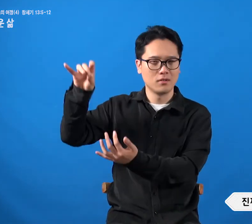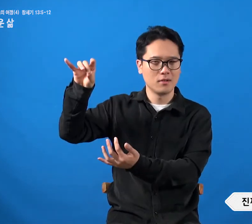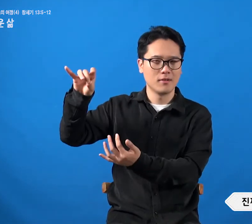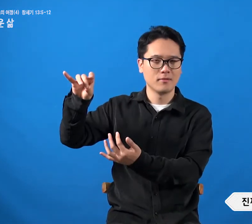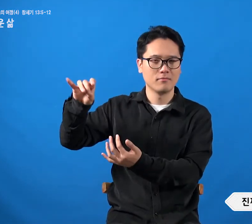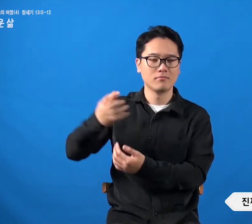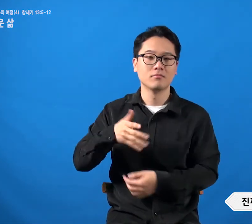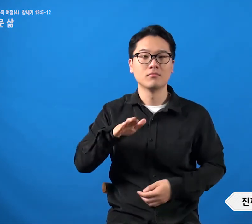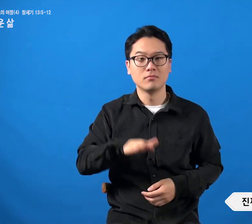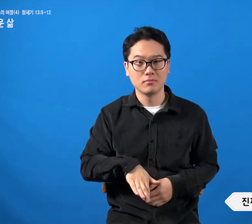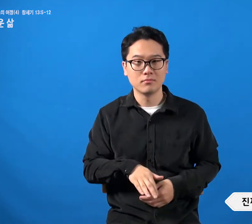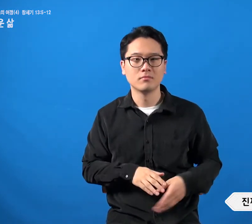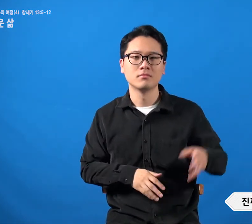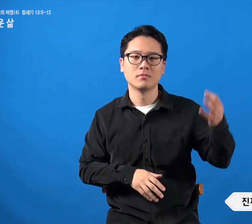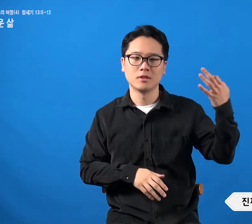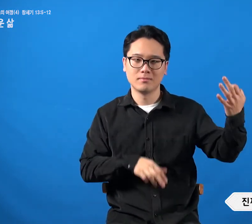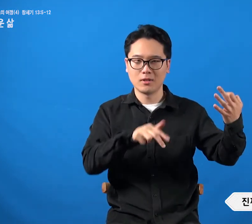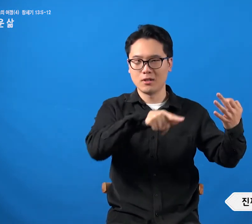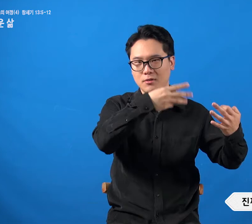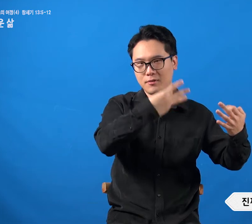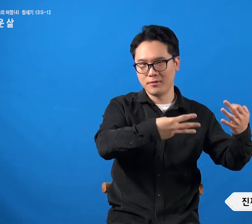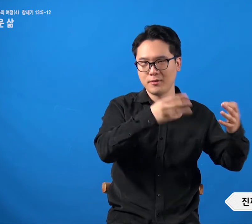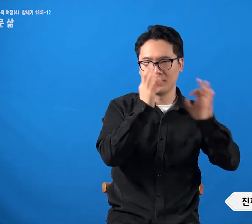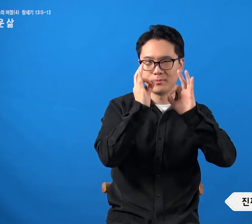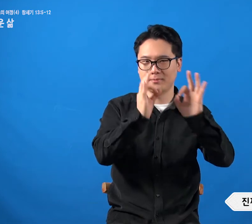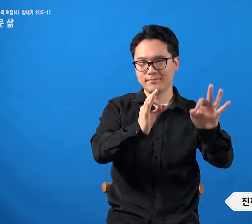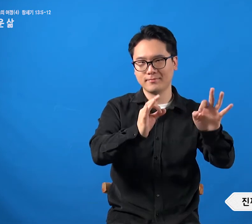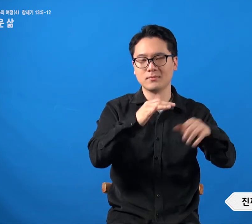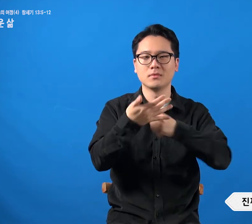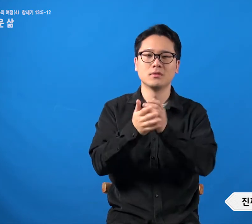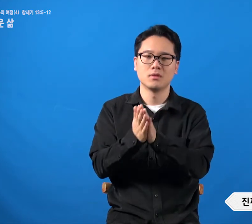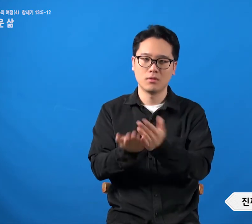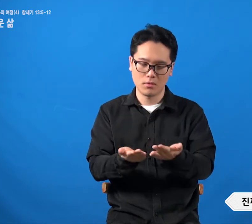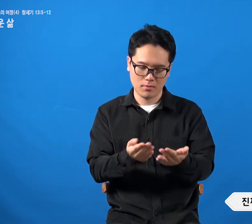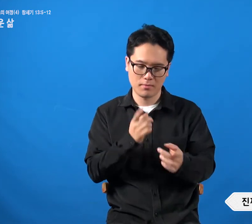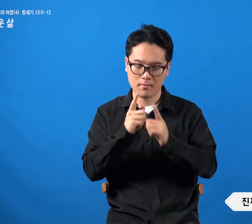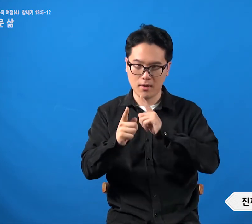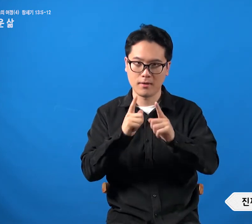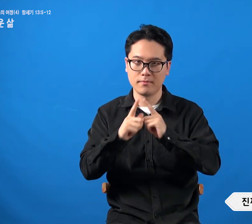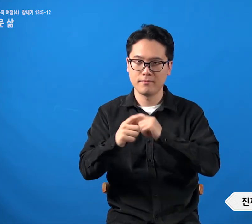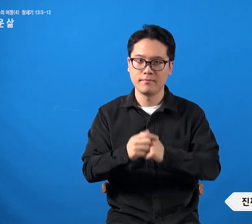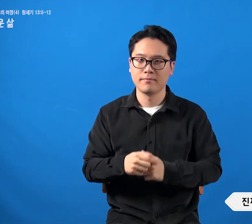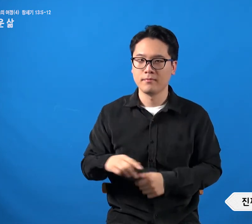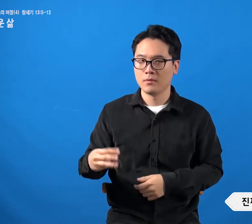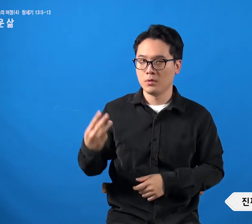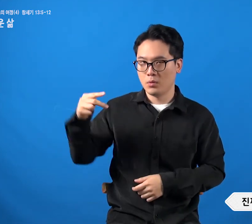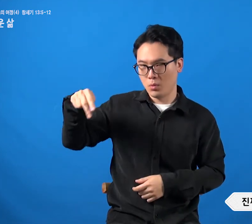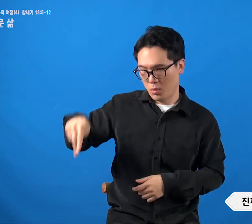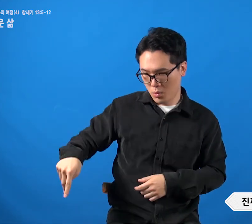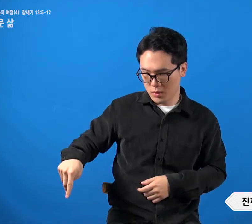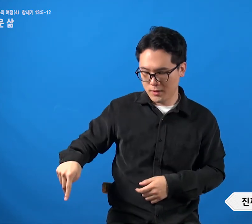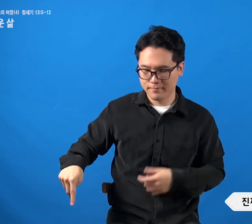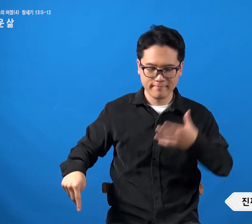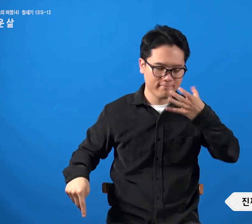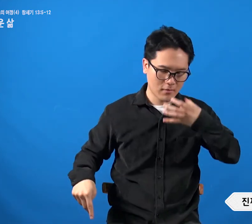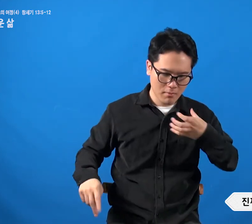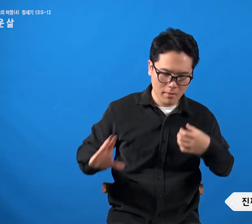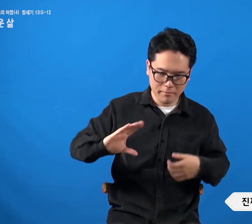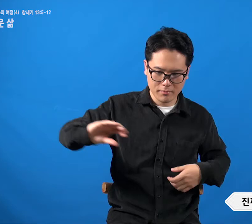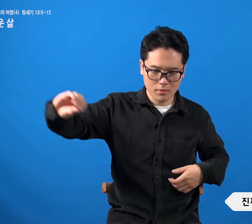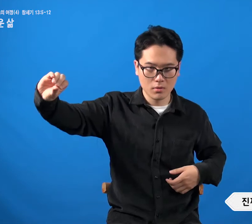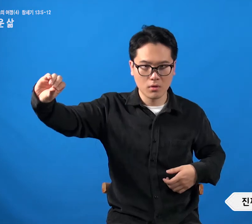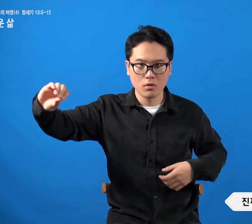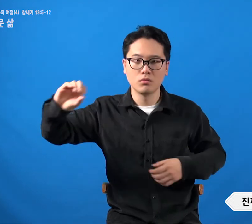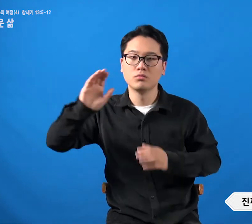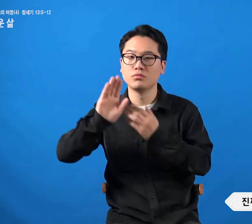그런데 14절을 보십시오. 성경은 이렇게 말합니다. 롯이 아브람을 떠난 후에 여호와께서